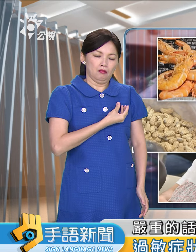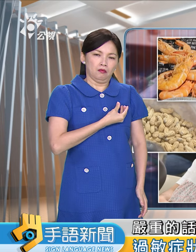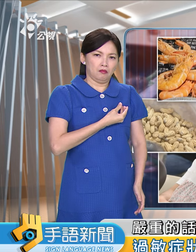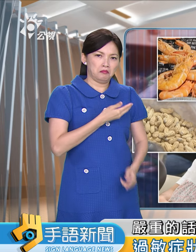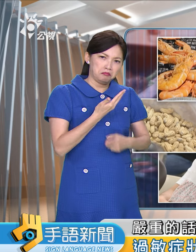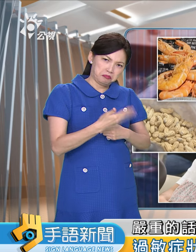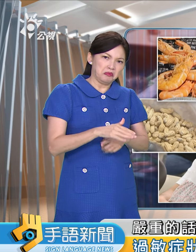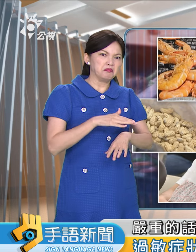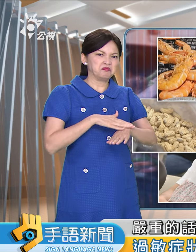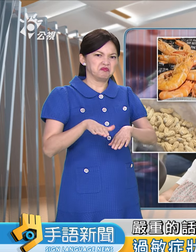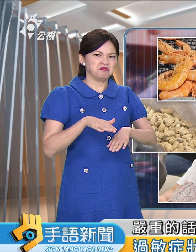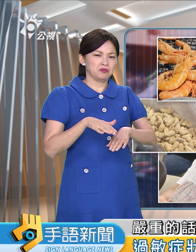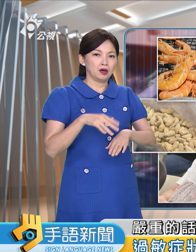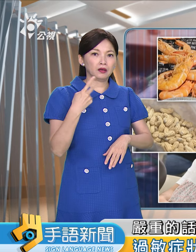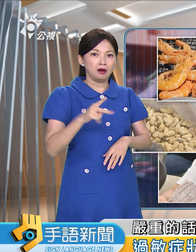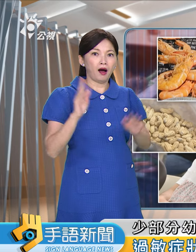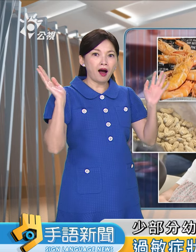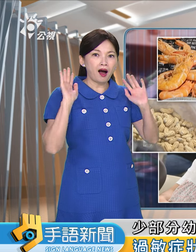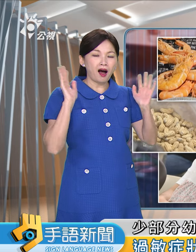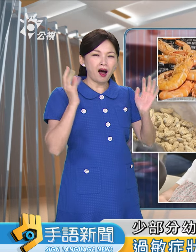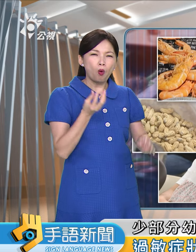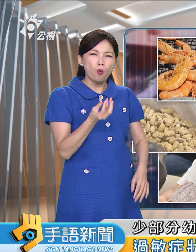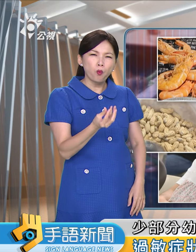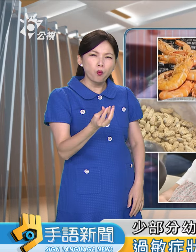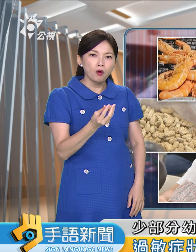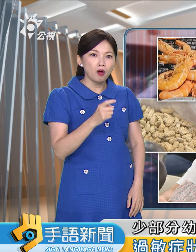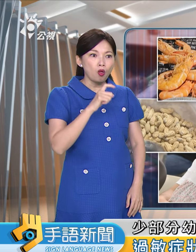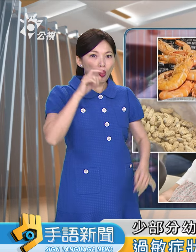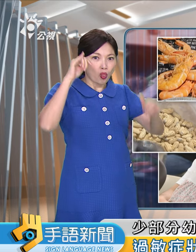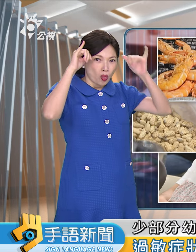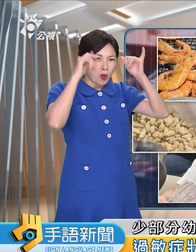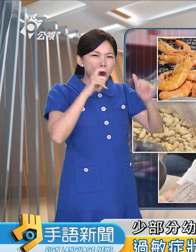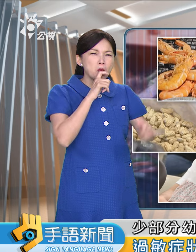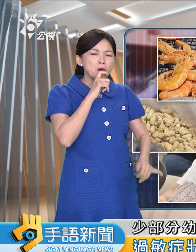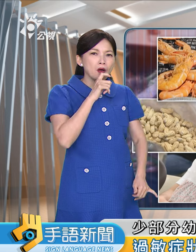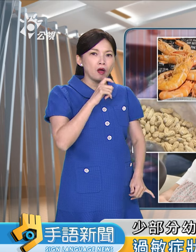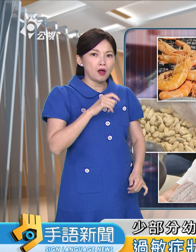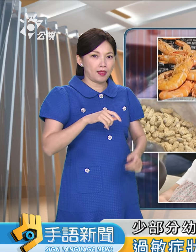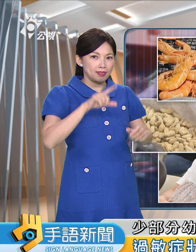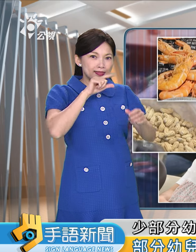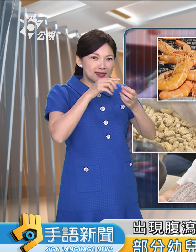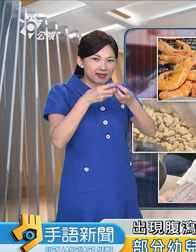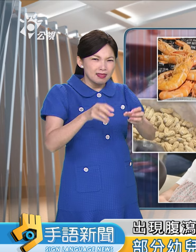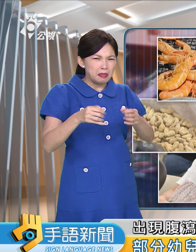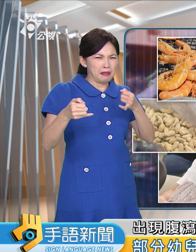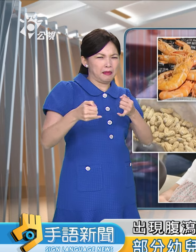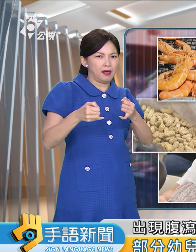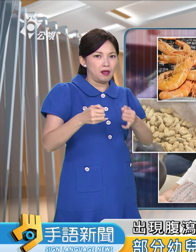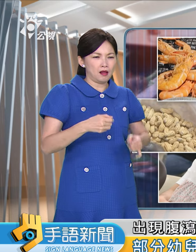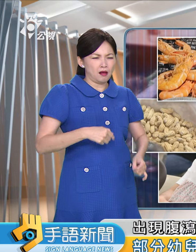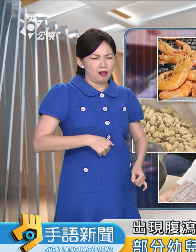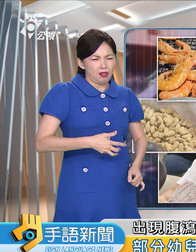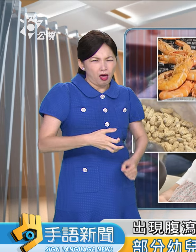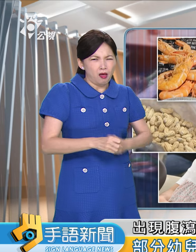亡。少部分幼儿对于牛奶、鸡蛋等过敏，出现了腹泻、呕吐等非典型症